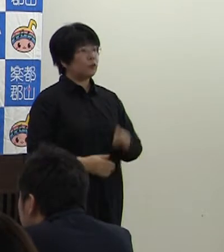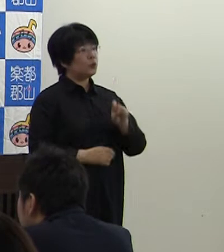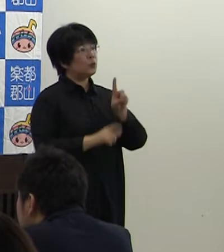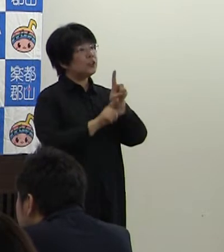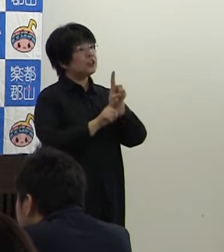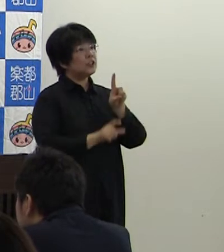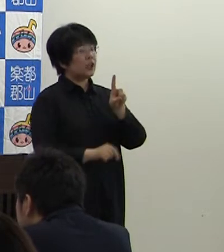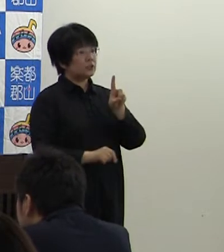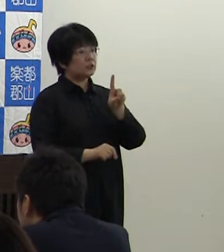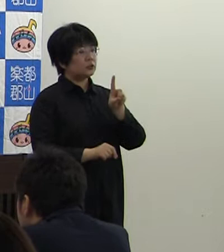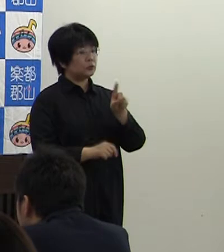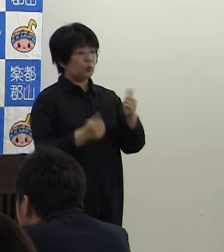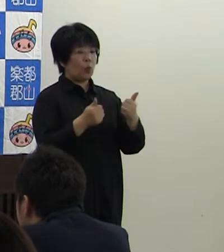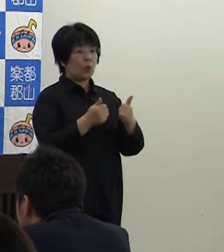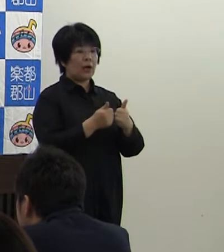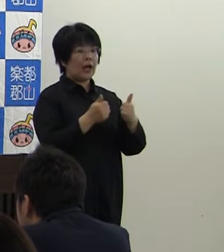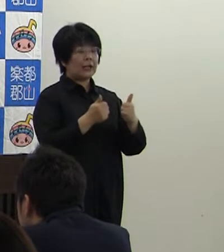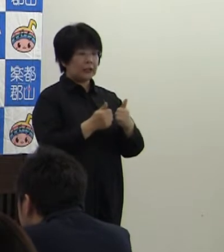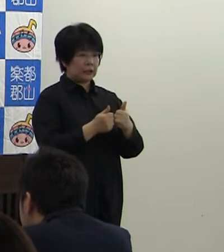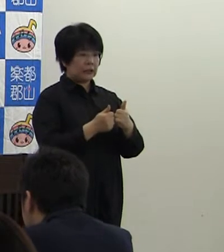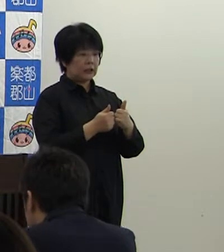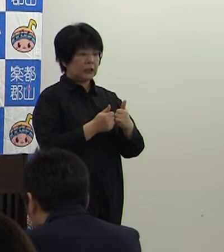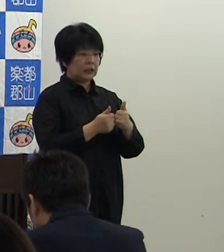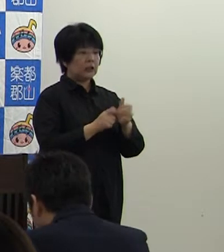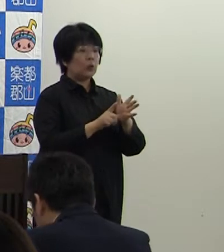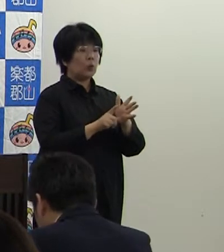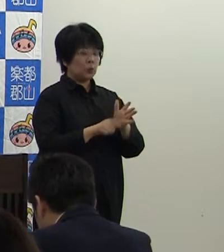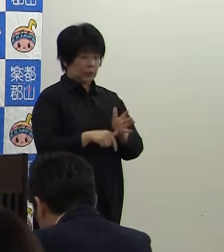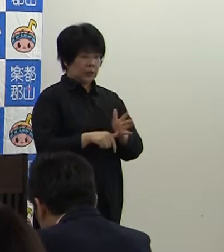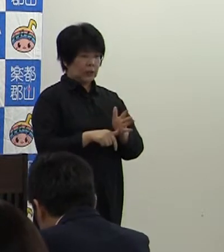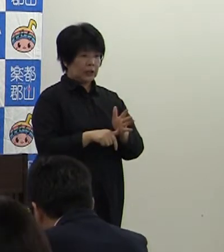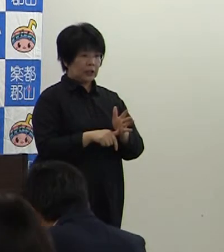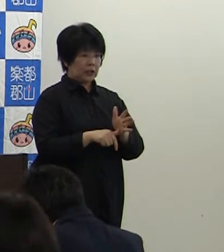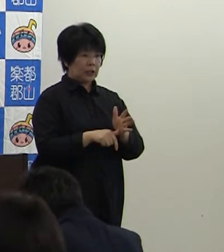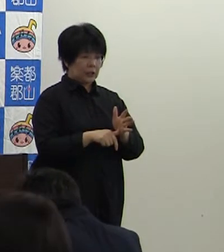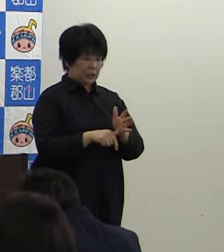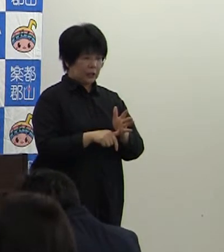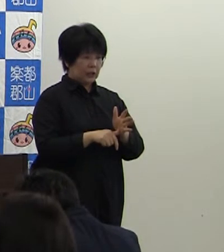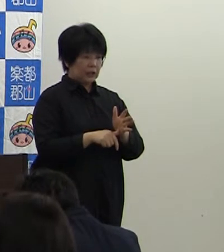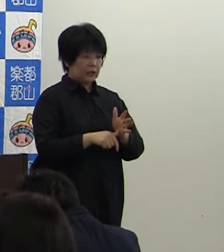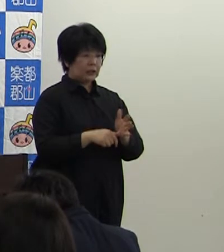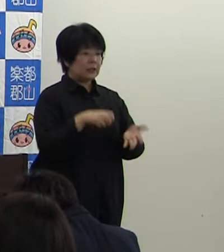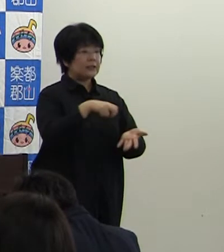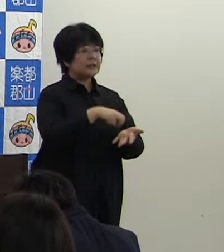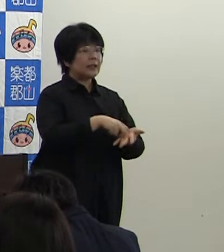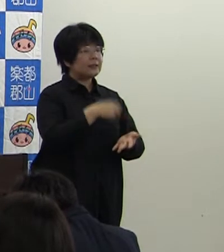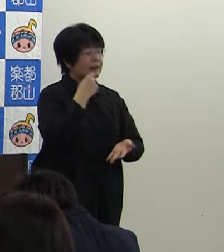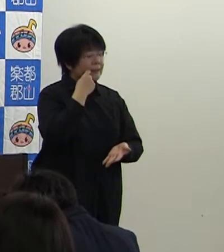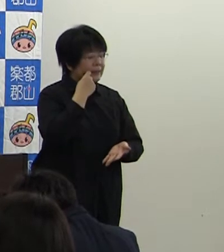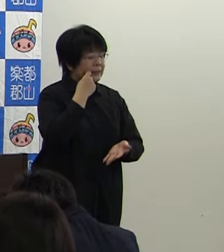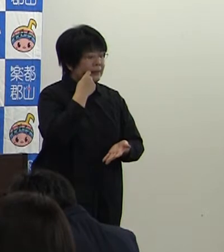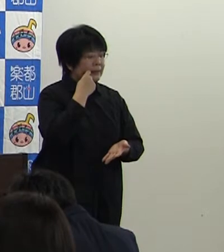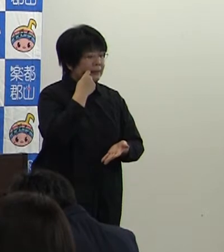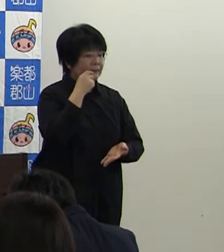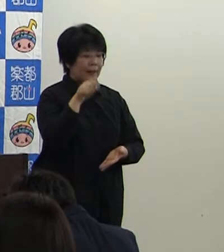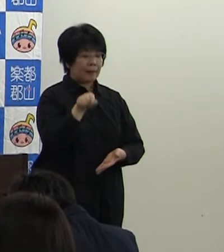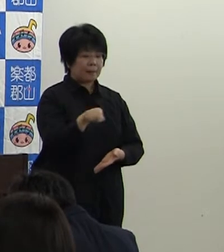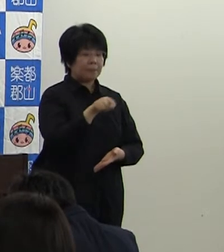にの会議でおいでいただかなかった首長さんの町鏡石浅川とお伺いしたんです